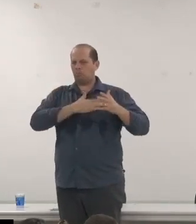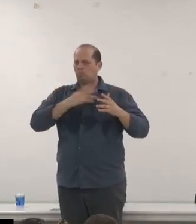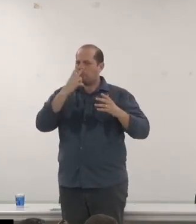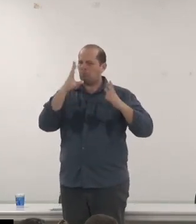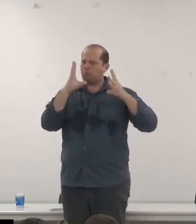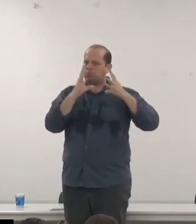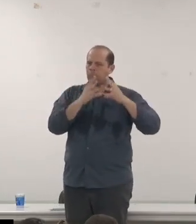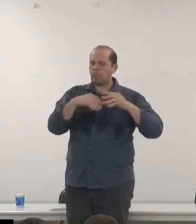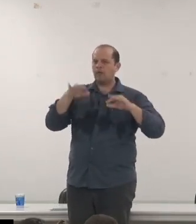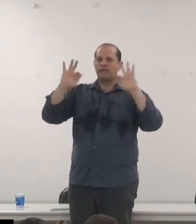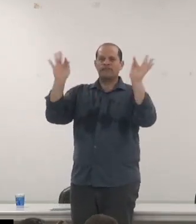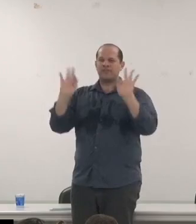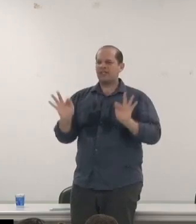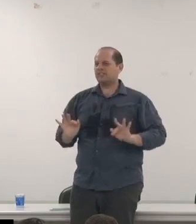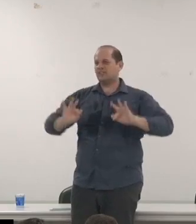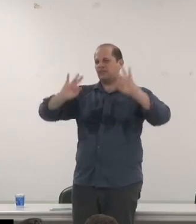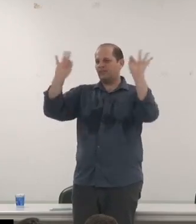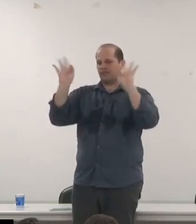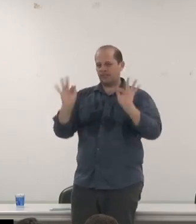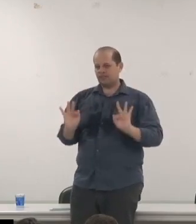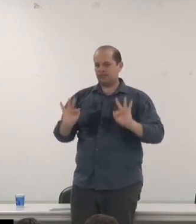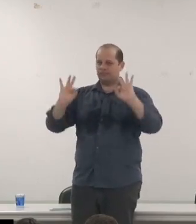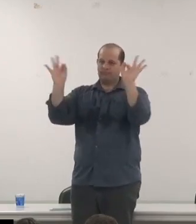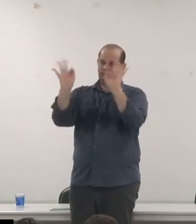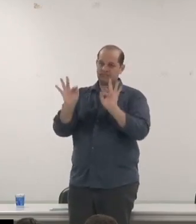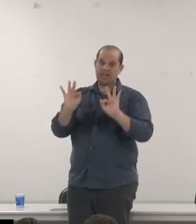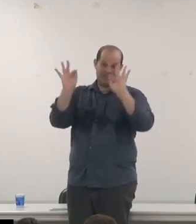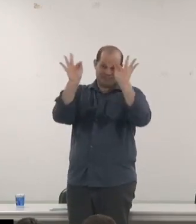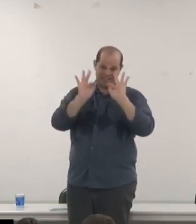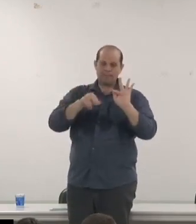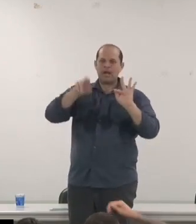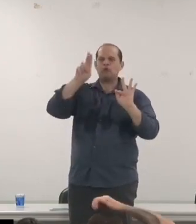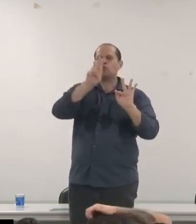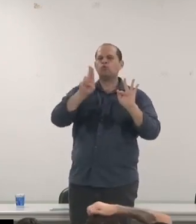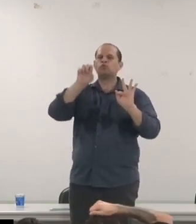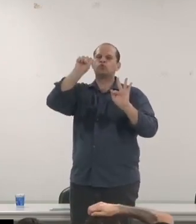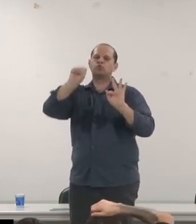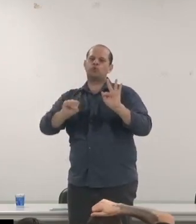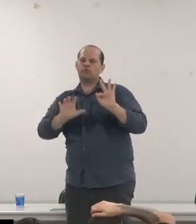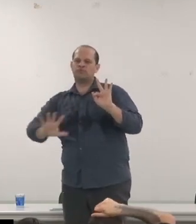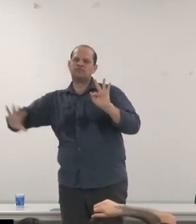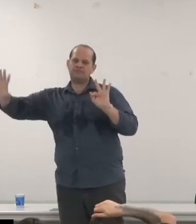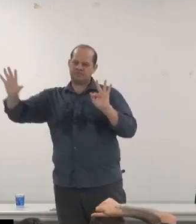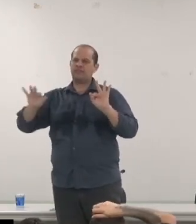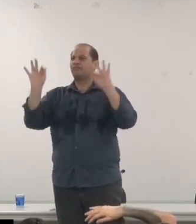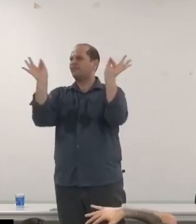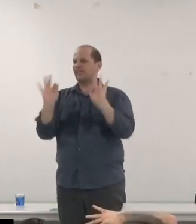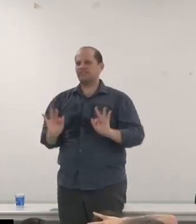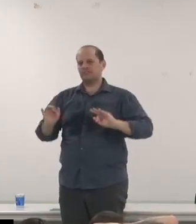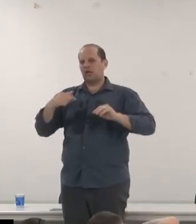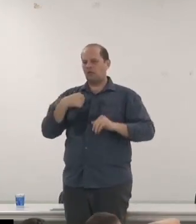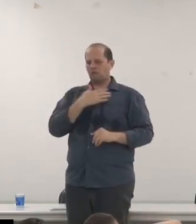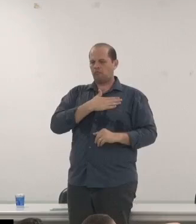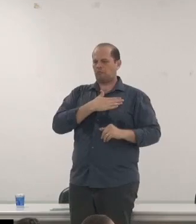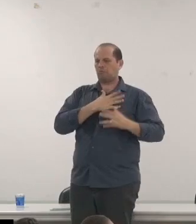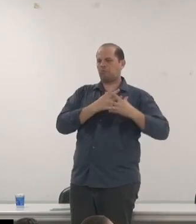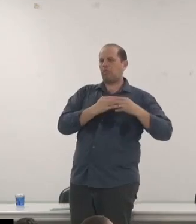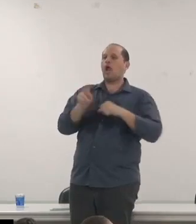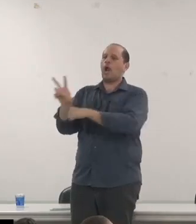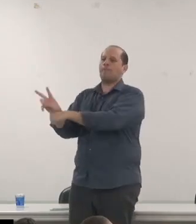feliz. E agora a gente está usando mais esse, está diminuindo. Esse feliz, que é inicializado com a letra F, é utilizado mais